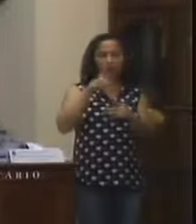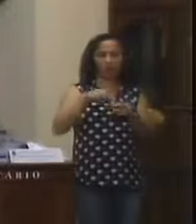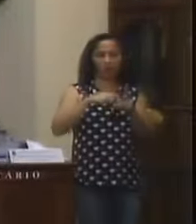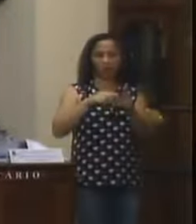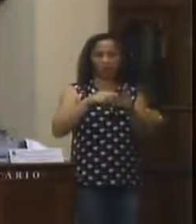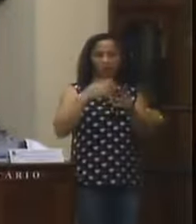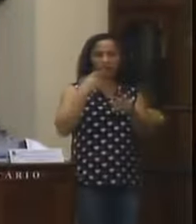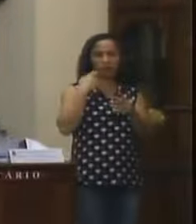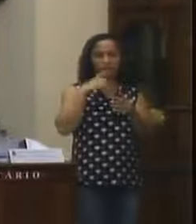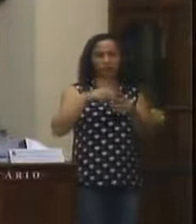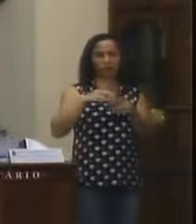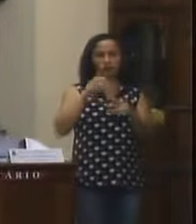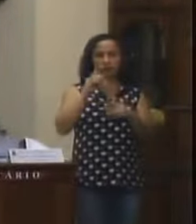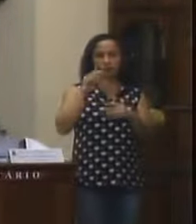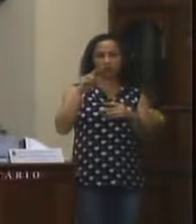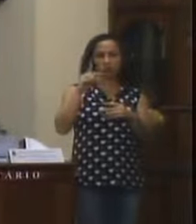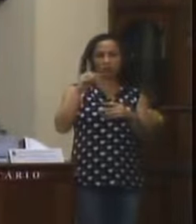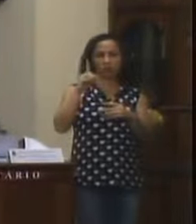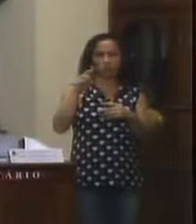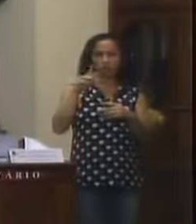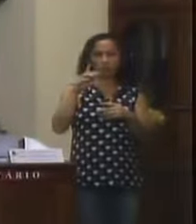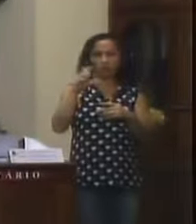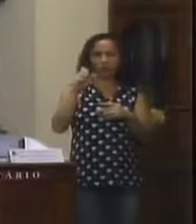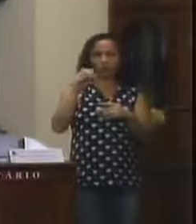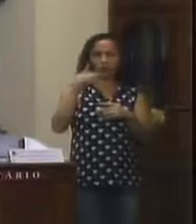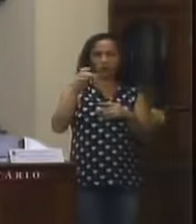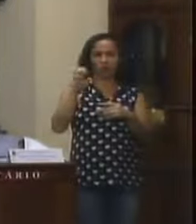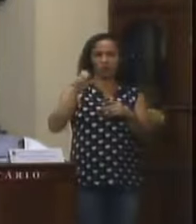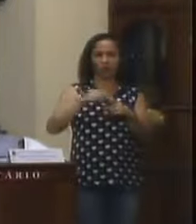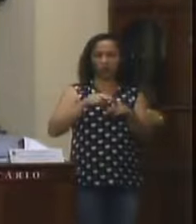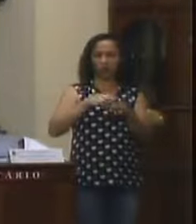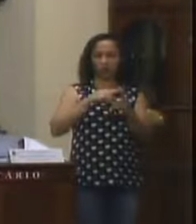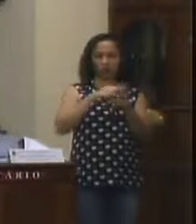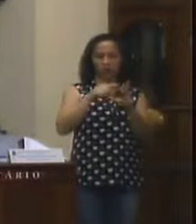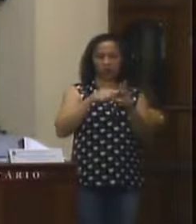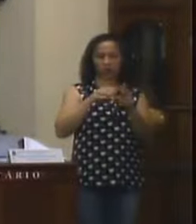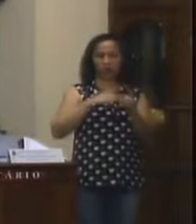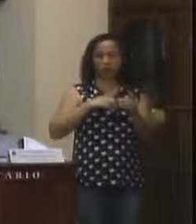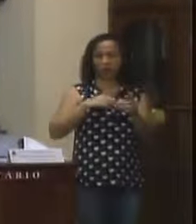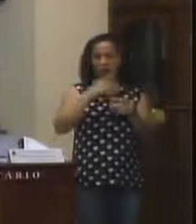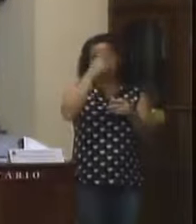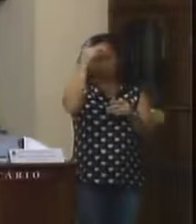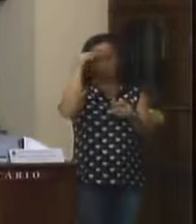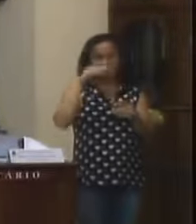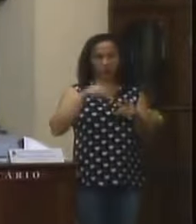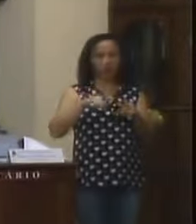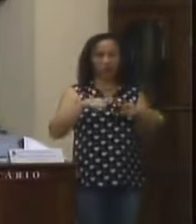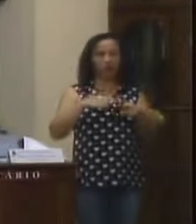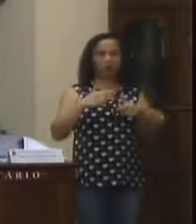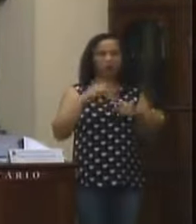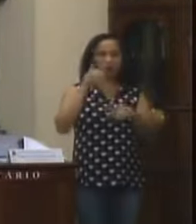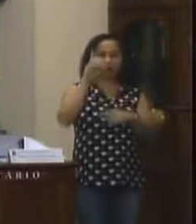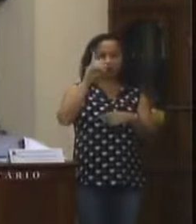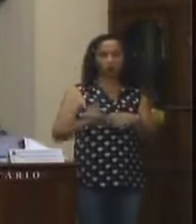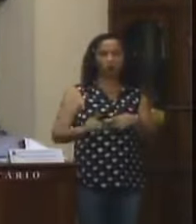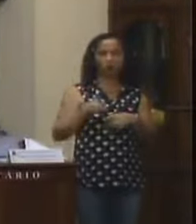Lopes. Atualmente, a Academia de Karatê consta com aproximadamente 40 alunos, entre eles alunos com problemas de autismo, ex-dependente químico,